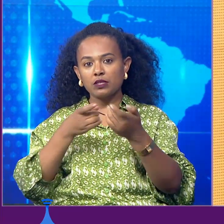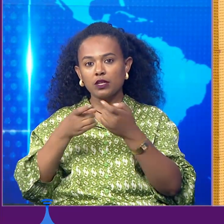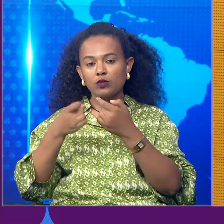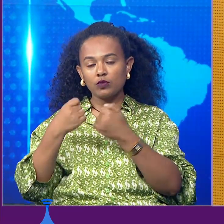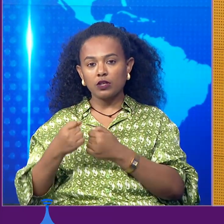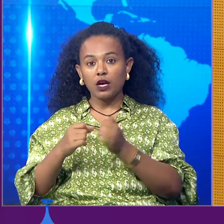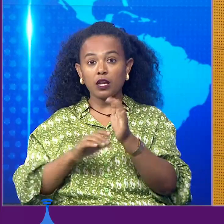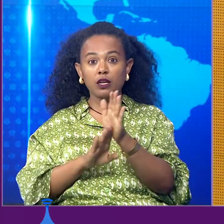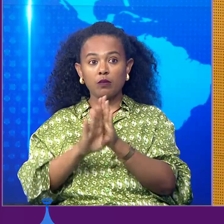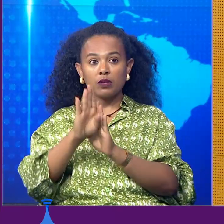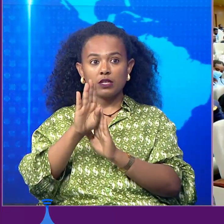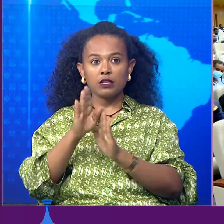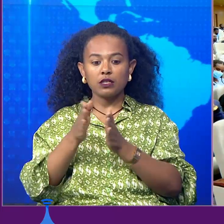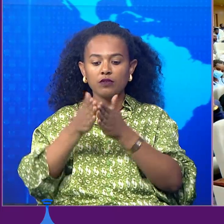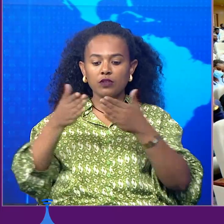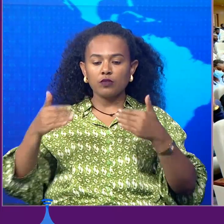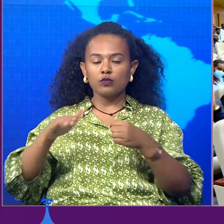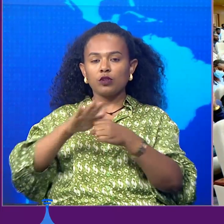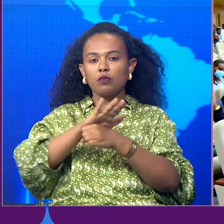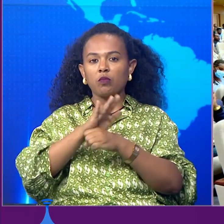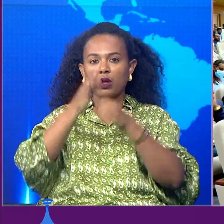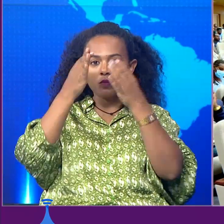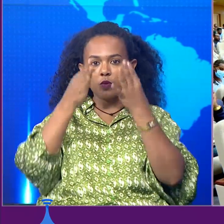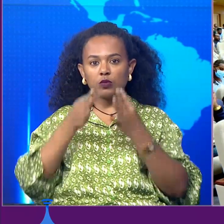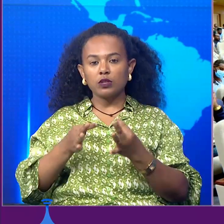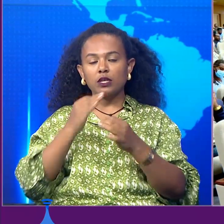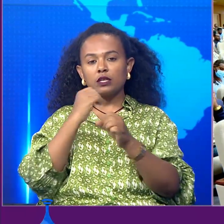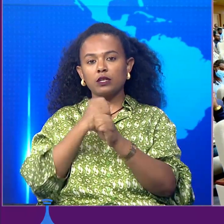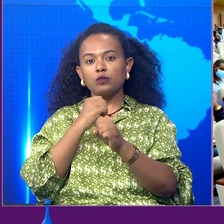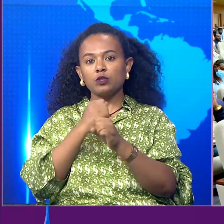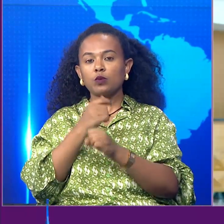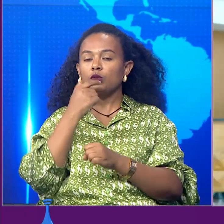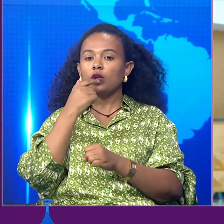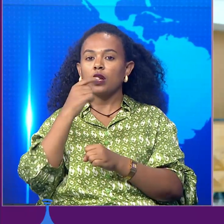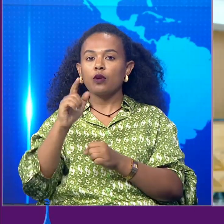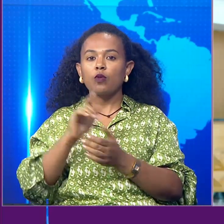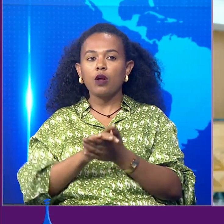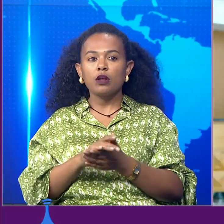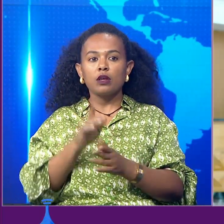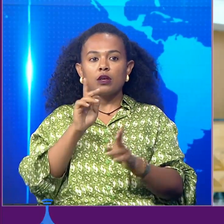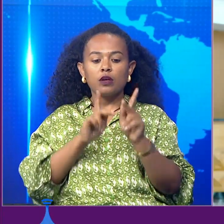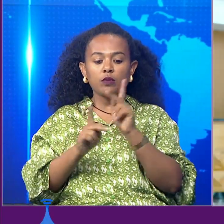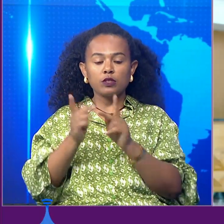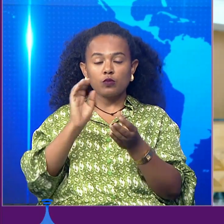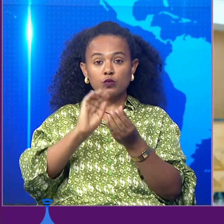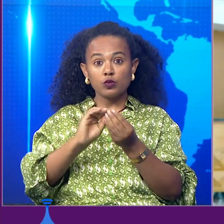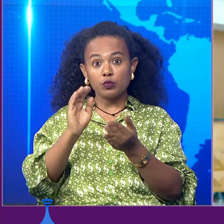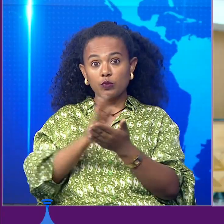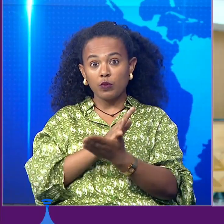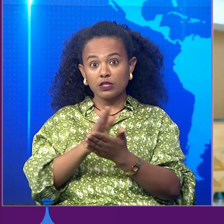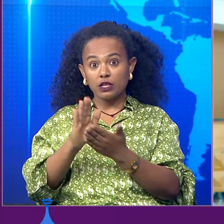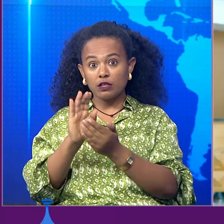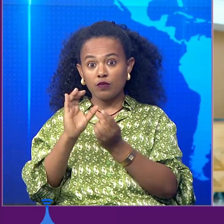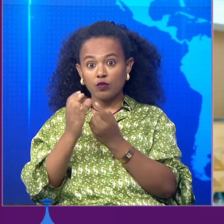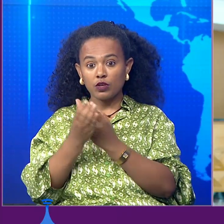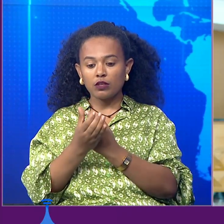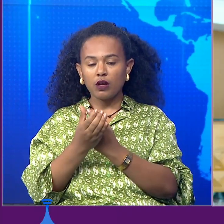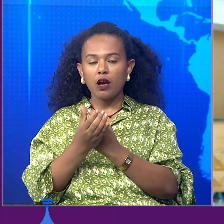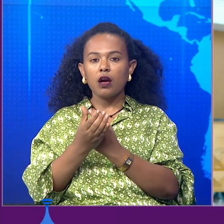ለማሳደግና ክፍተቶችን ለመሙላት በቁርጠኝነት እንደሚሰሩ ተናግረዋል። ህብረተሰቡንም ጭምር ባሳተፈ መልኩ